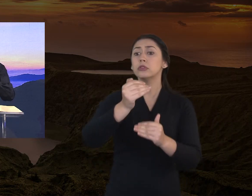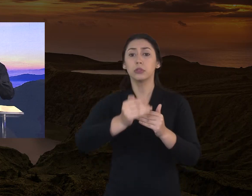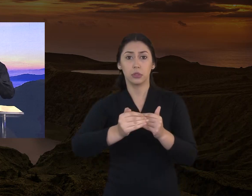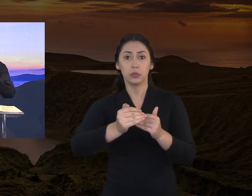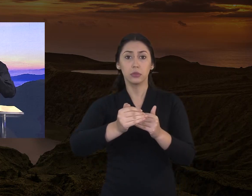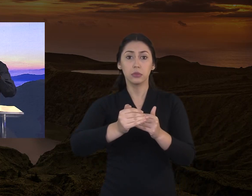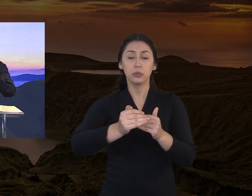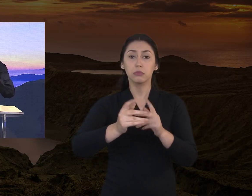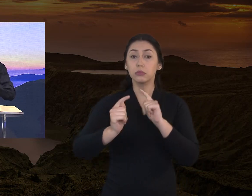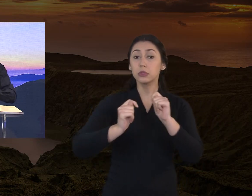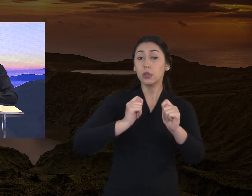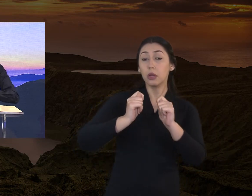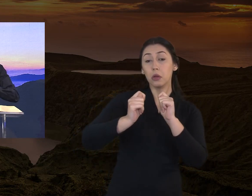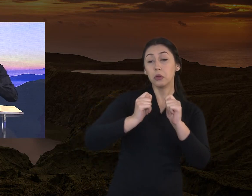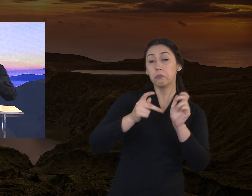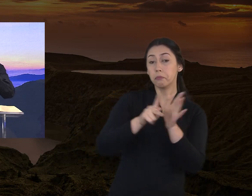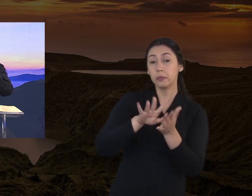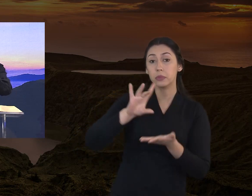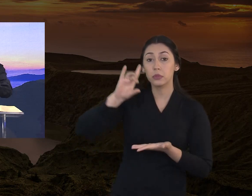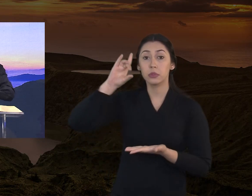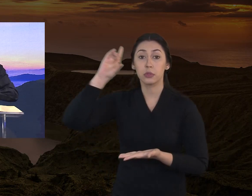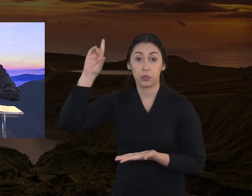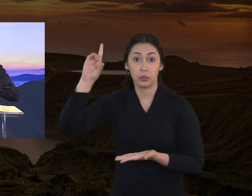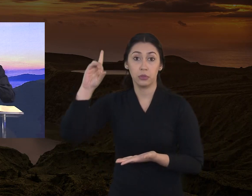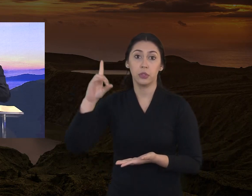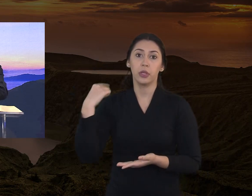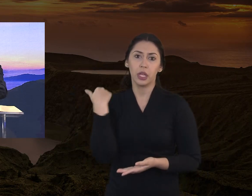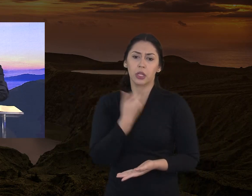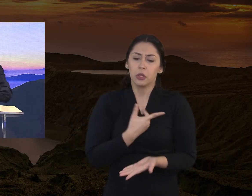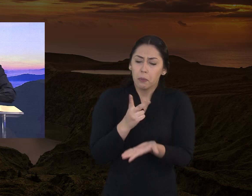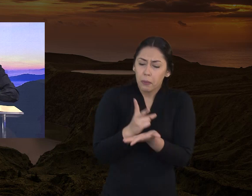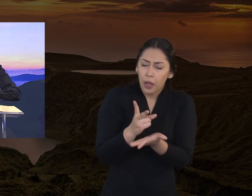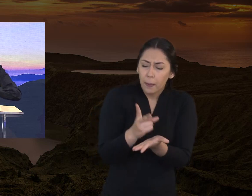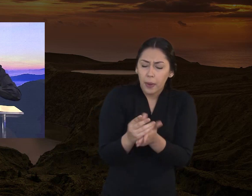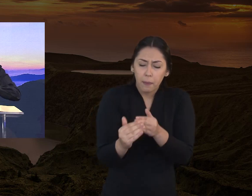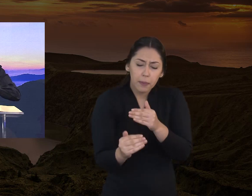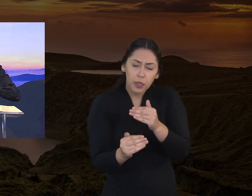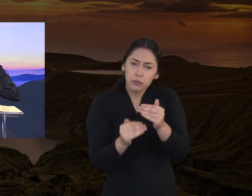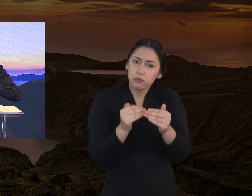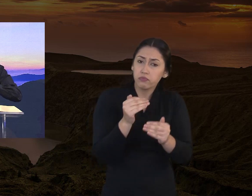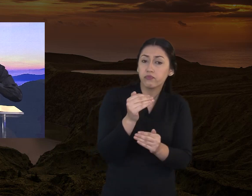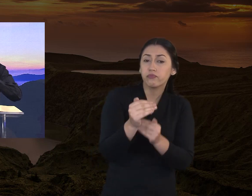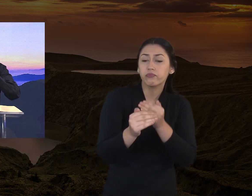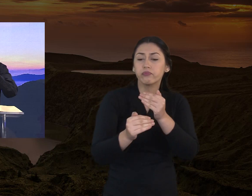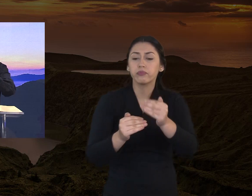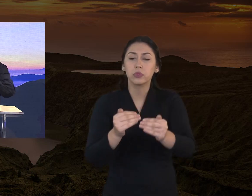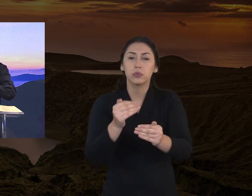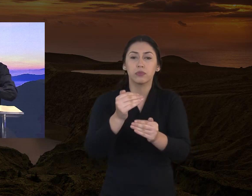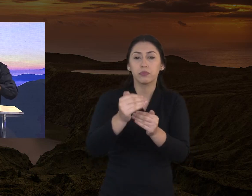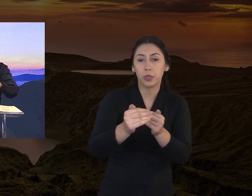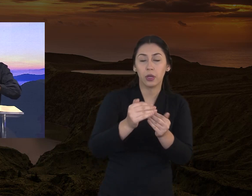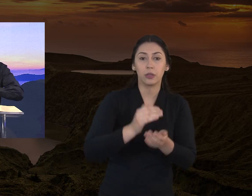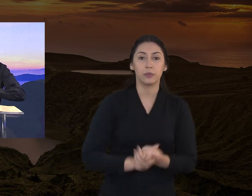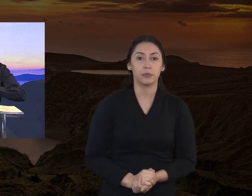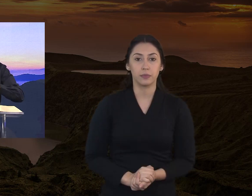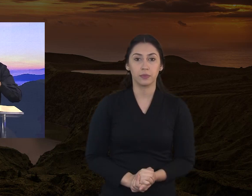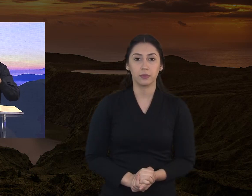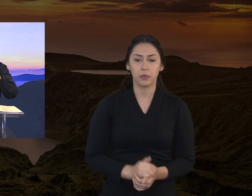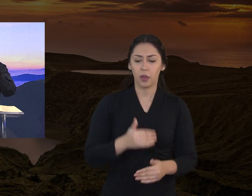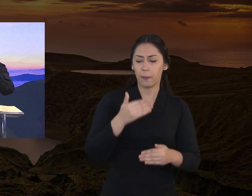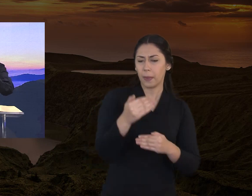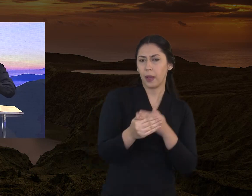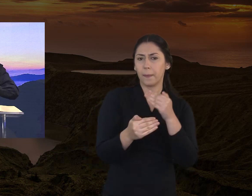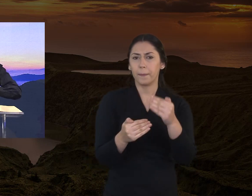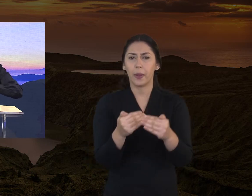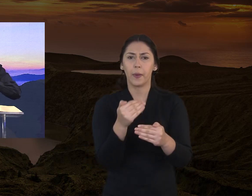processo da economia de Deus que está em andamento. Esse curso, né, está em curso